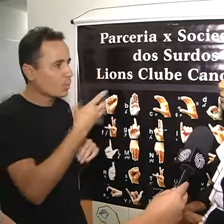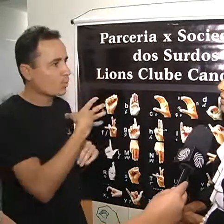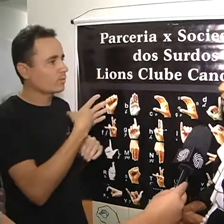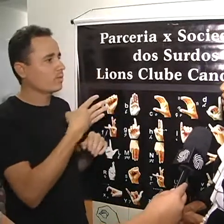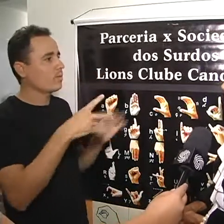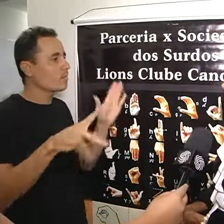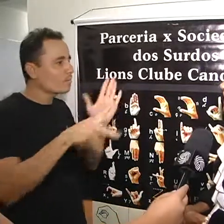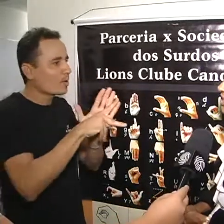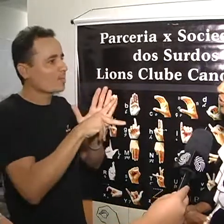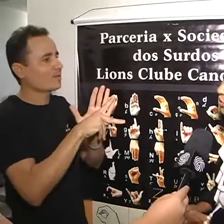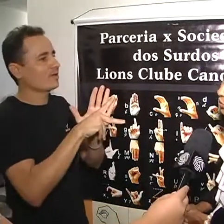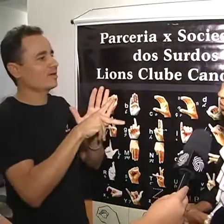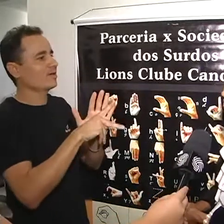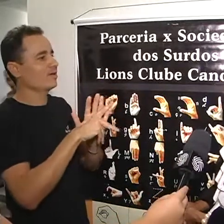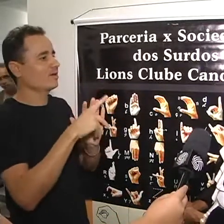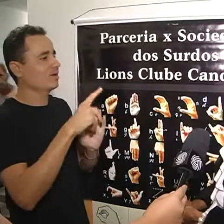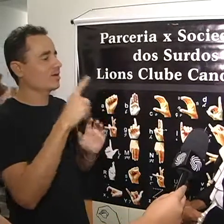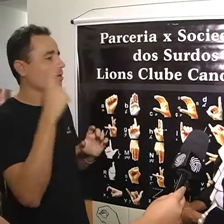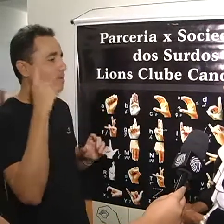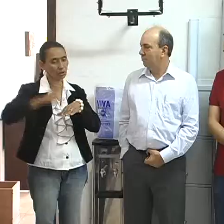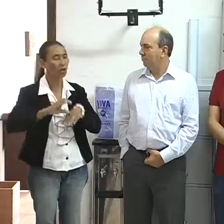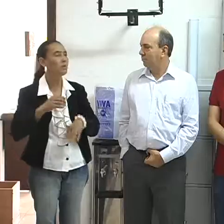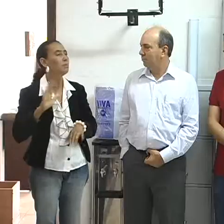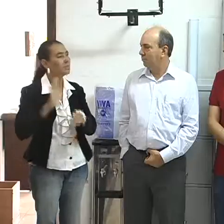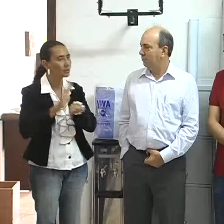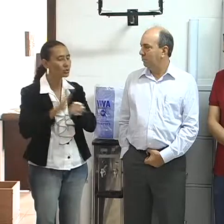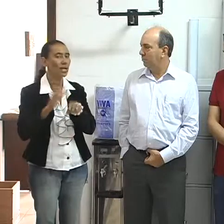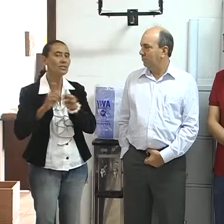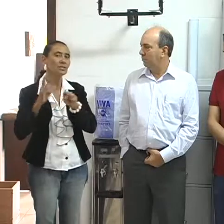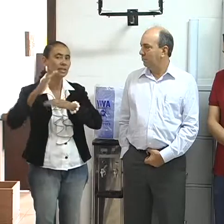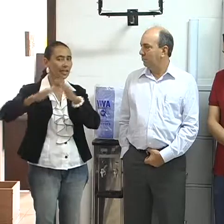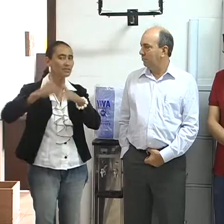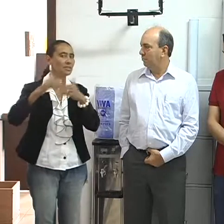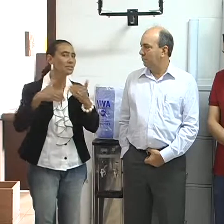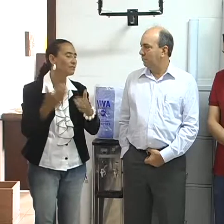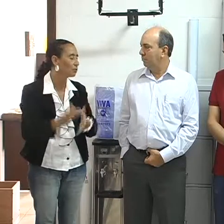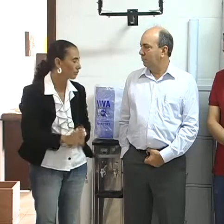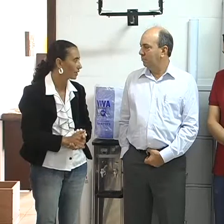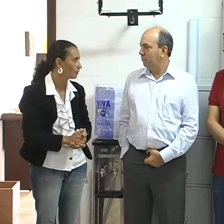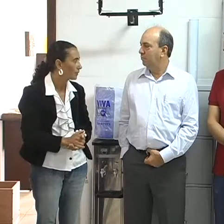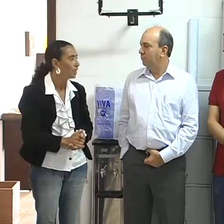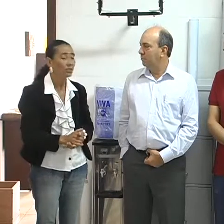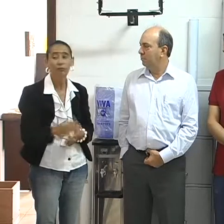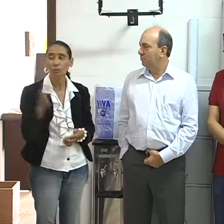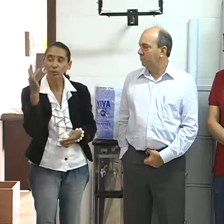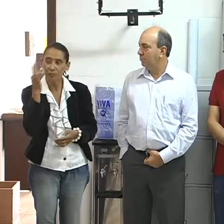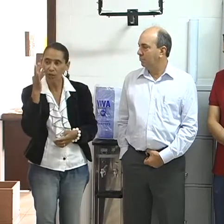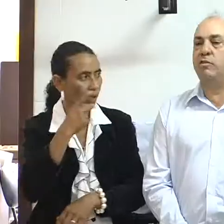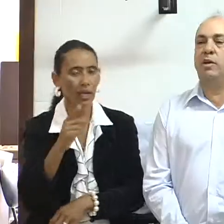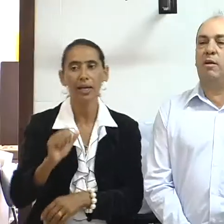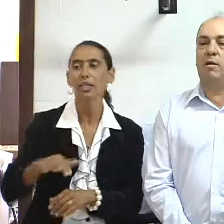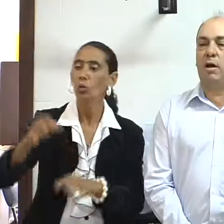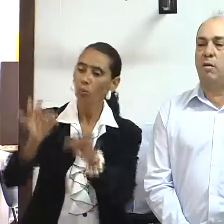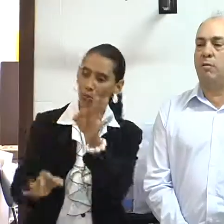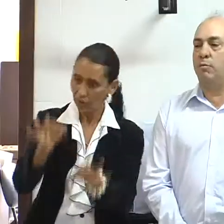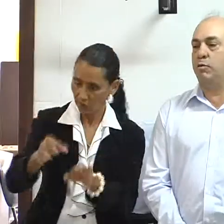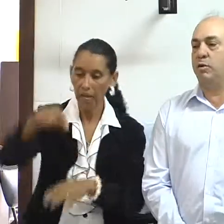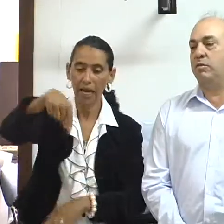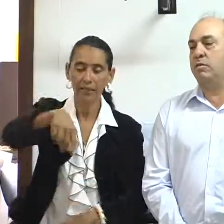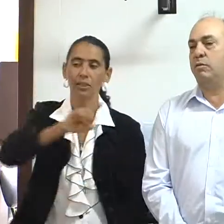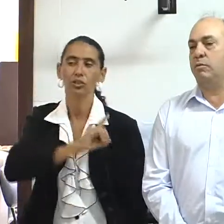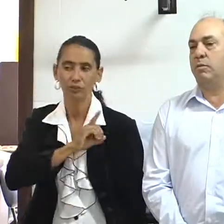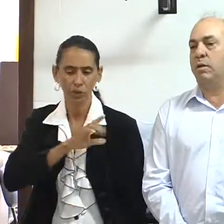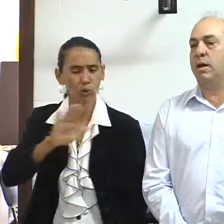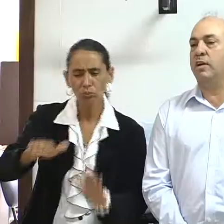a construção de casas de surdos que são pobres. É um projeto muito bacana. A gente tem muitos surdos abaixo da linha da pobreza, os surdos